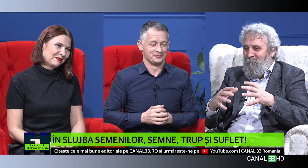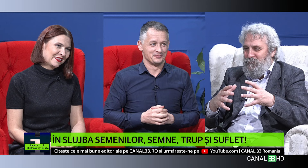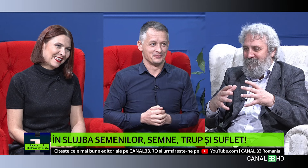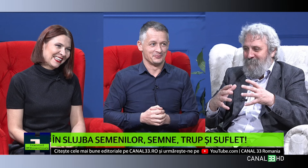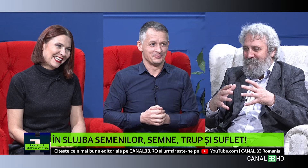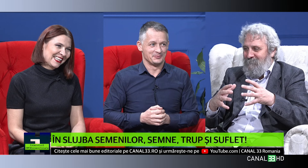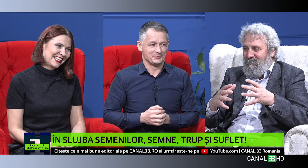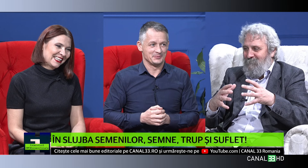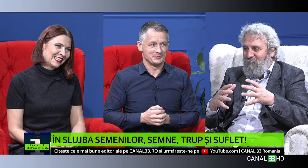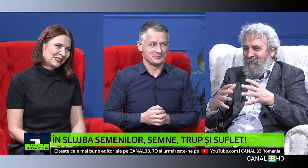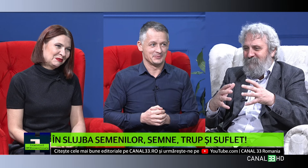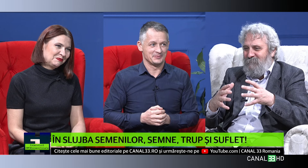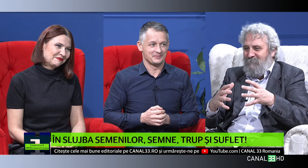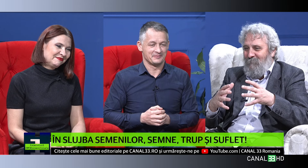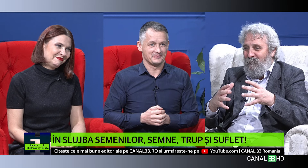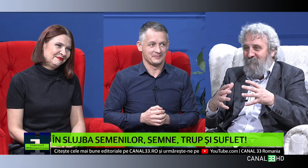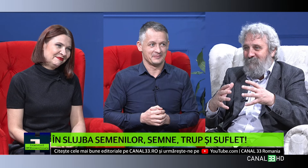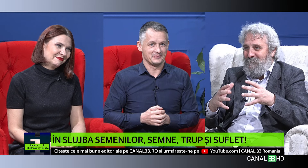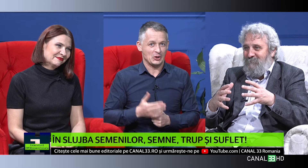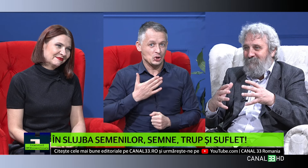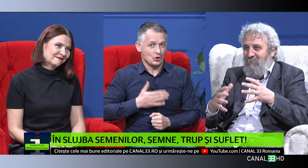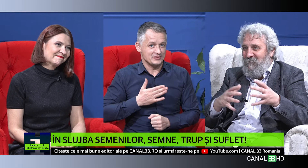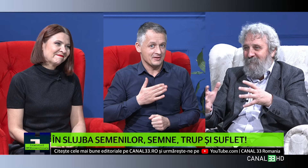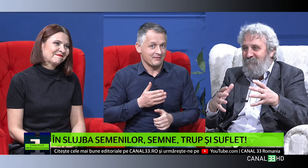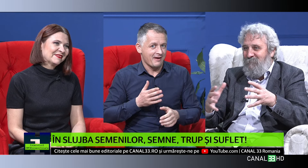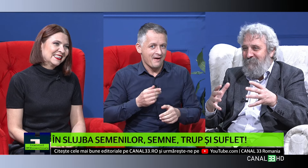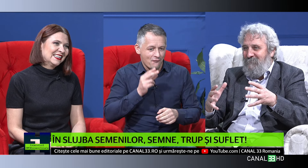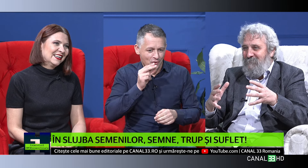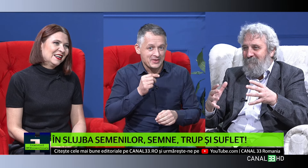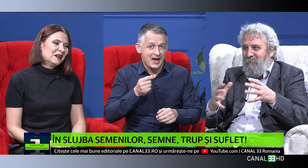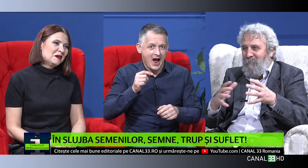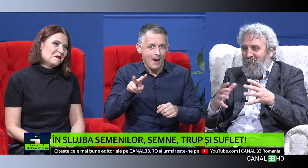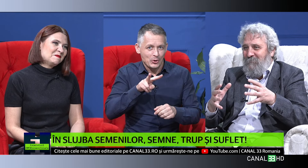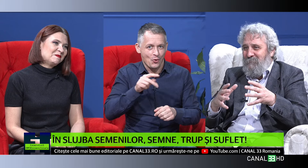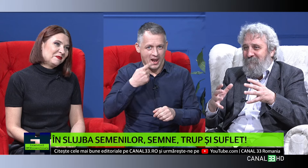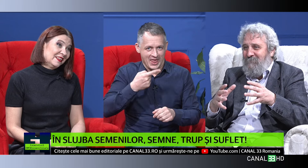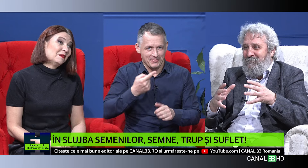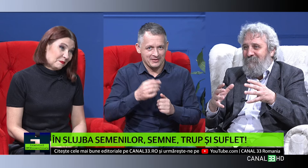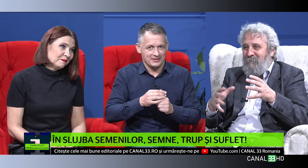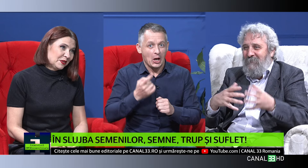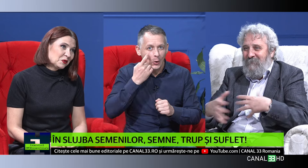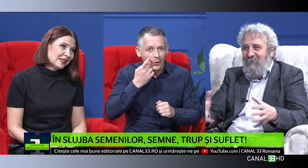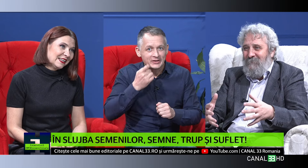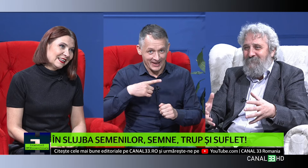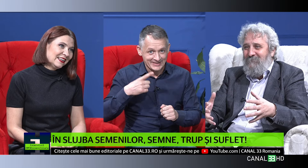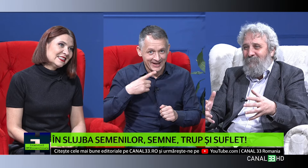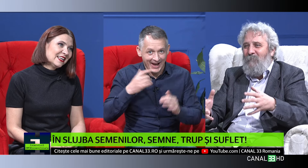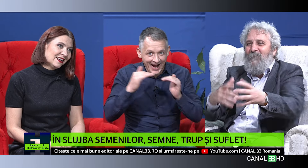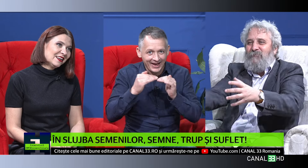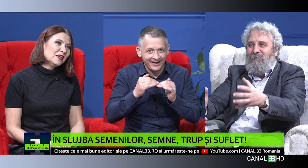Nu știu. Tendința de a vorbi în ambele limbi, sunt curios aici. Este pentru egală? Este, cum faceți?